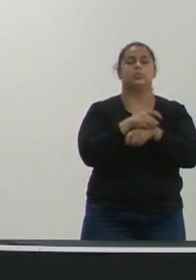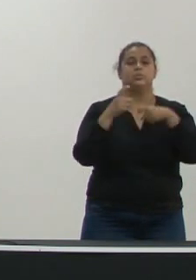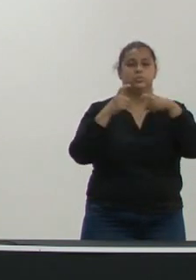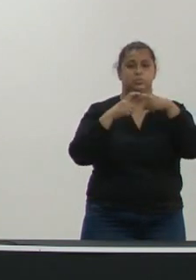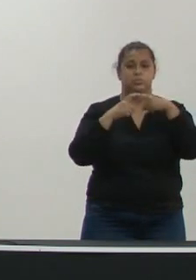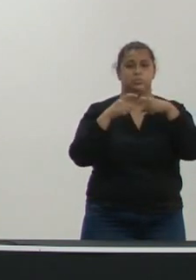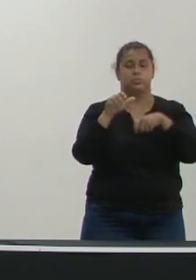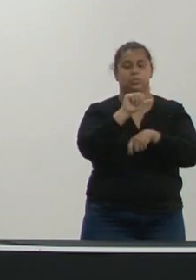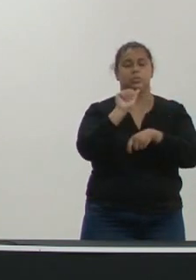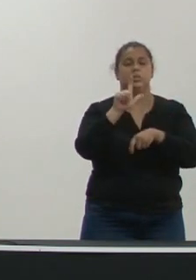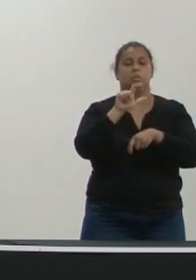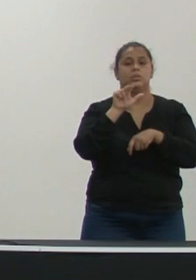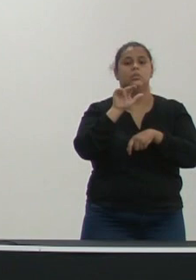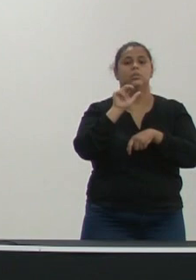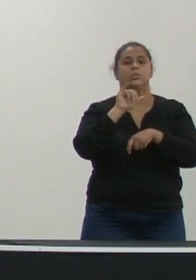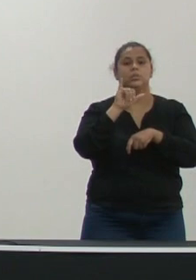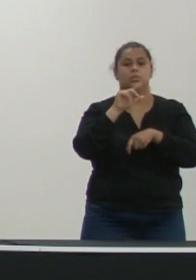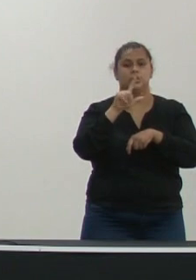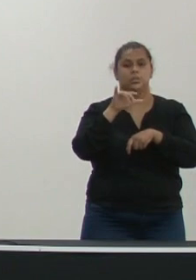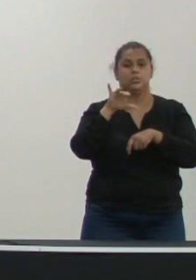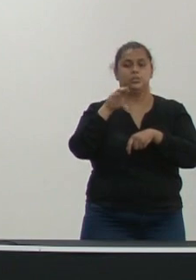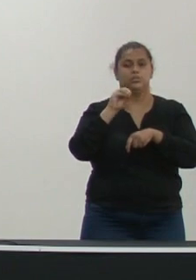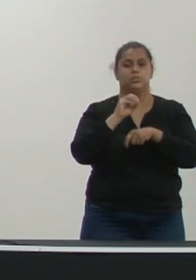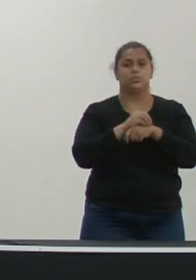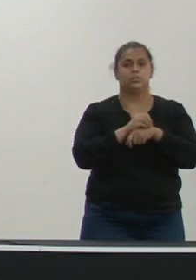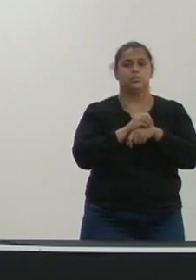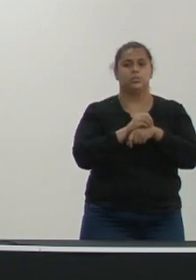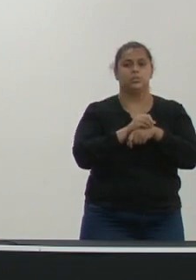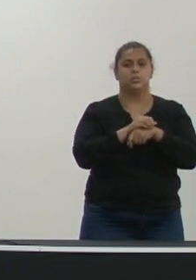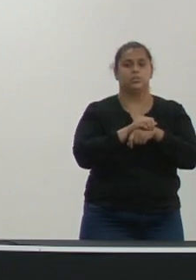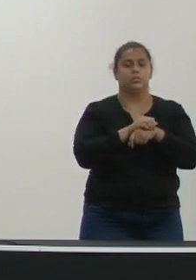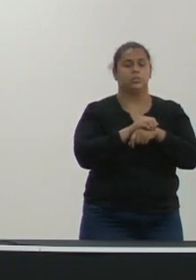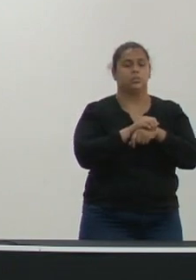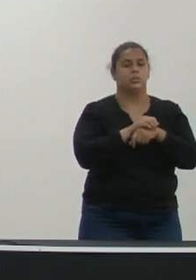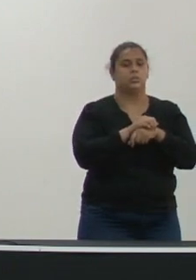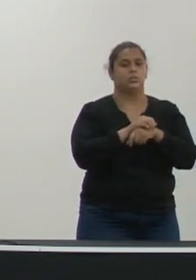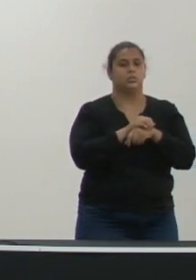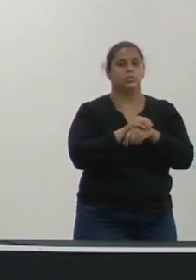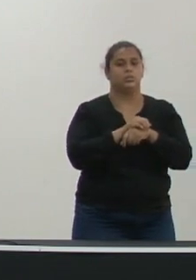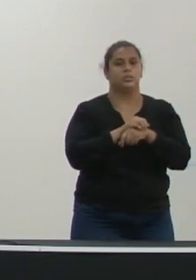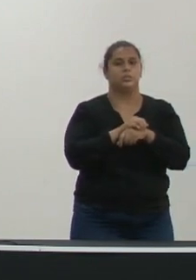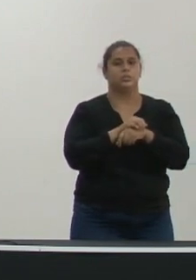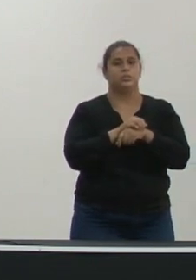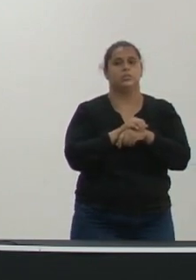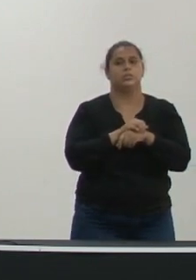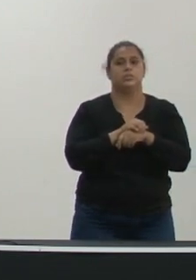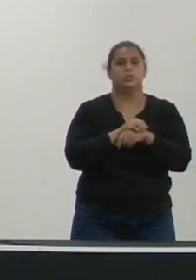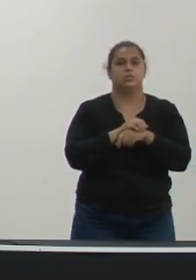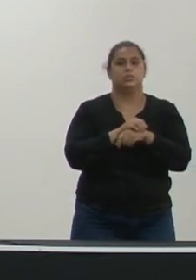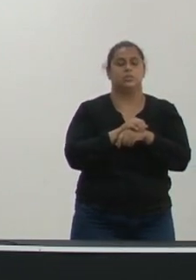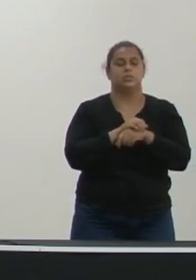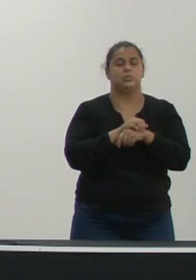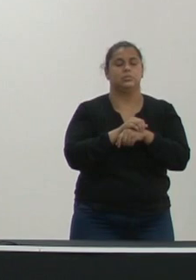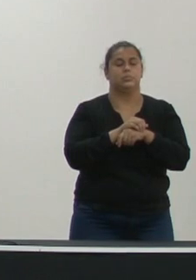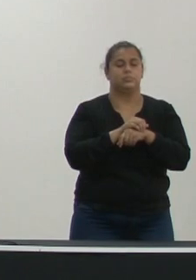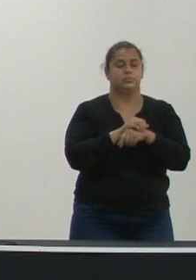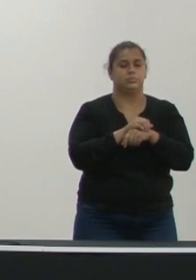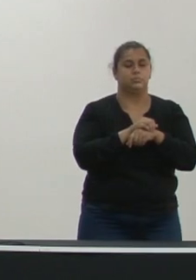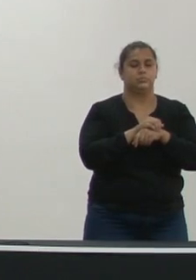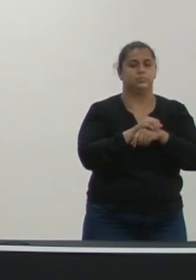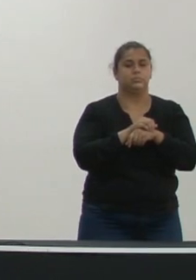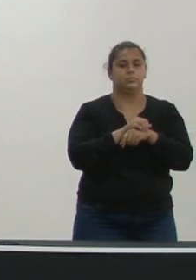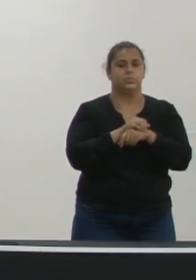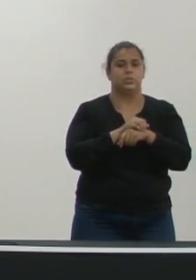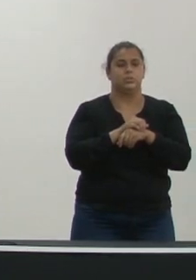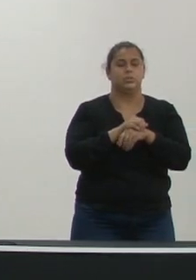Aloysio, tendo em vista que ele não oficializou essa casa, não oficializou não mandou